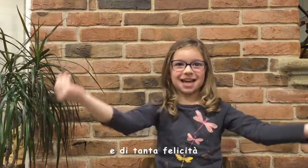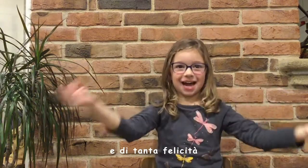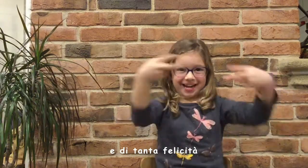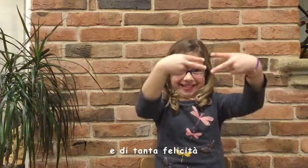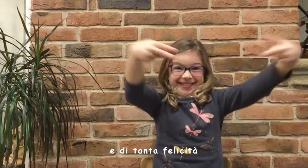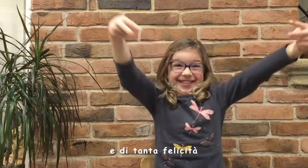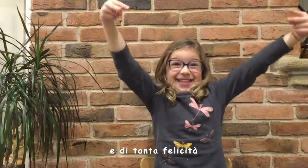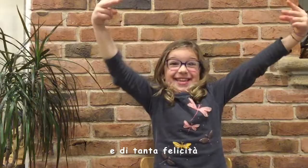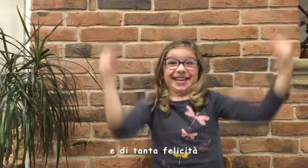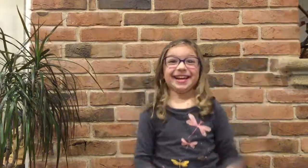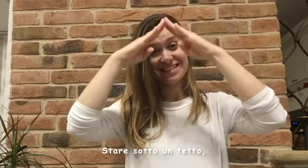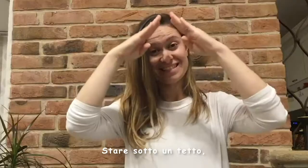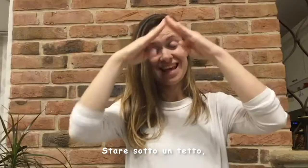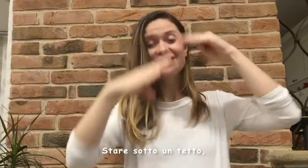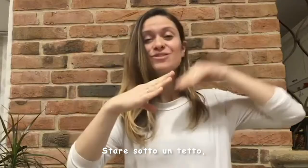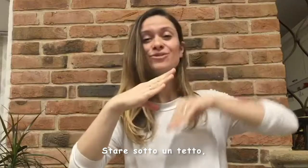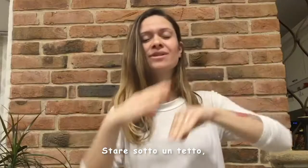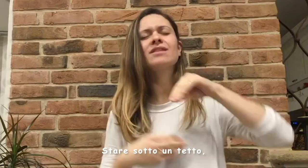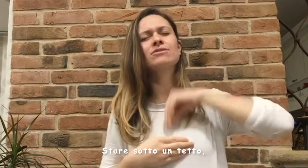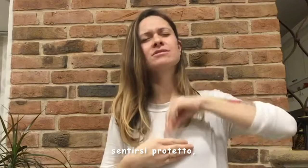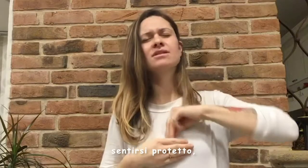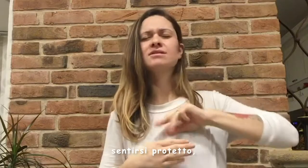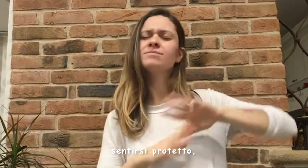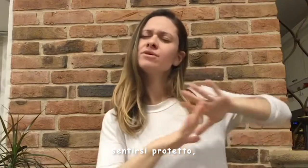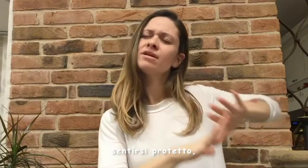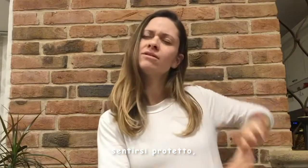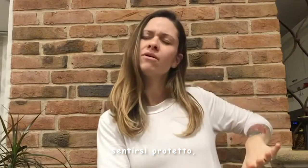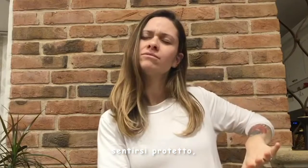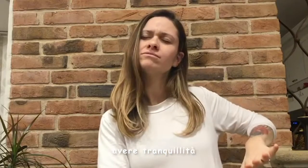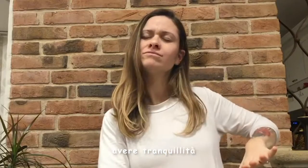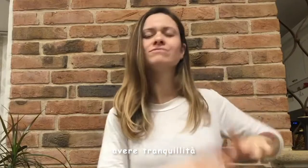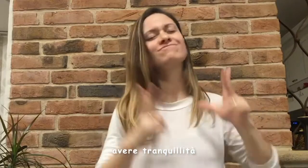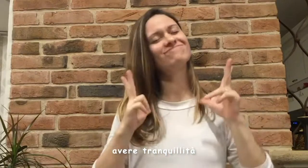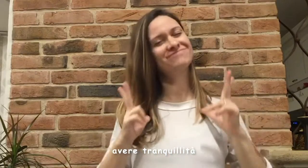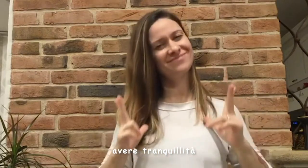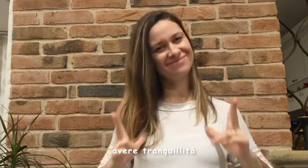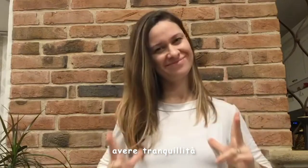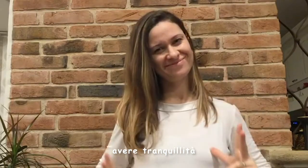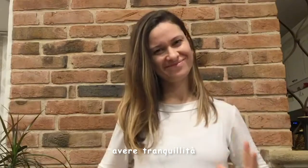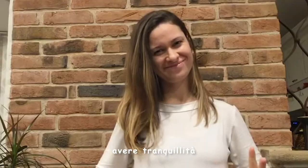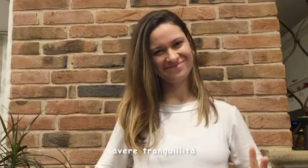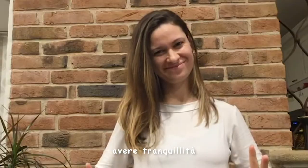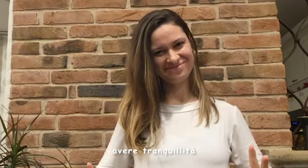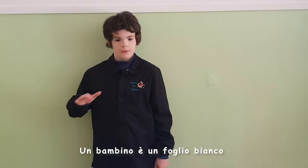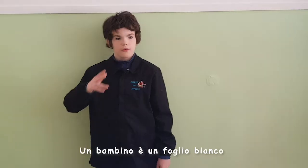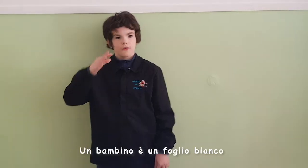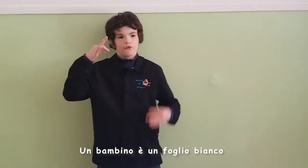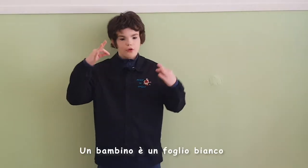felicità. Stare sotto un tetto, sentirsi protetto, avere tranquillità. Un bambino un